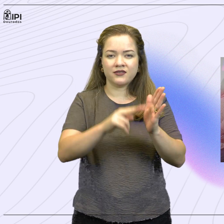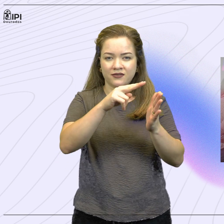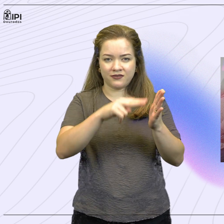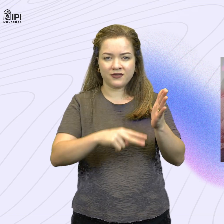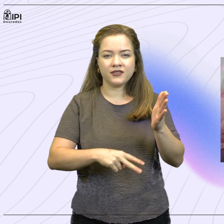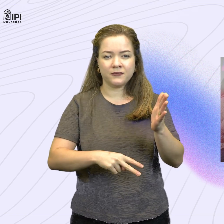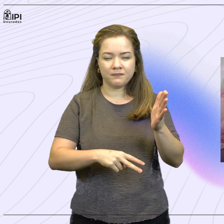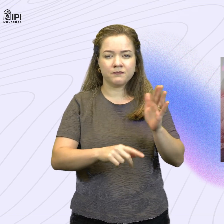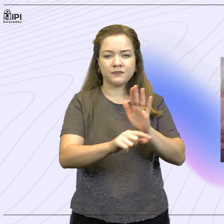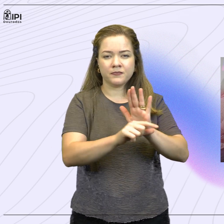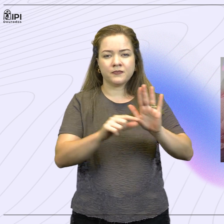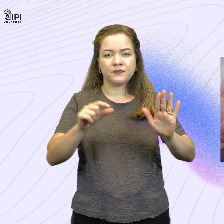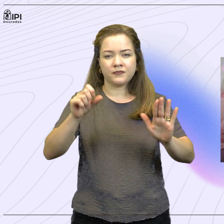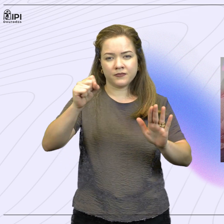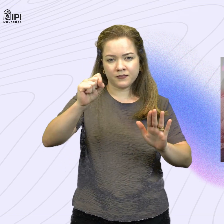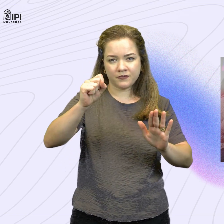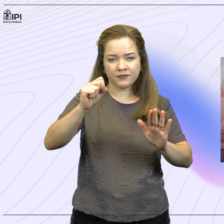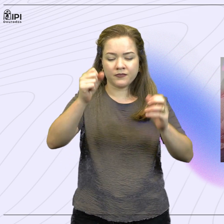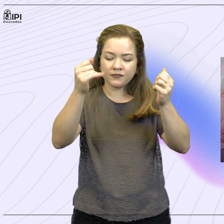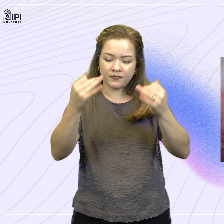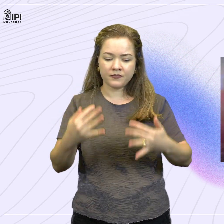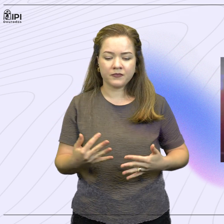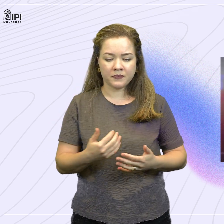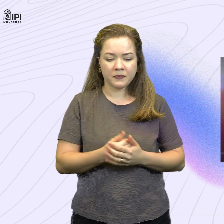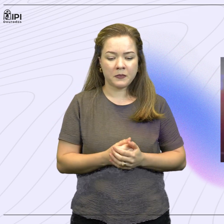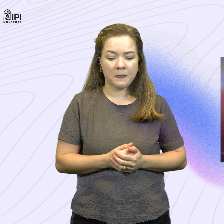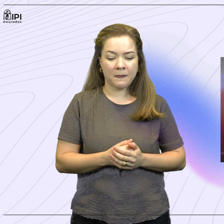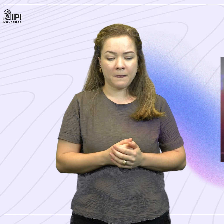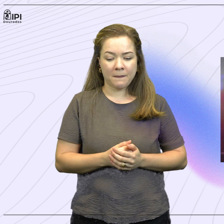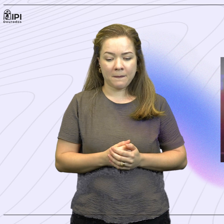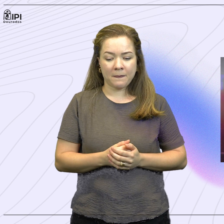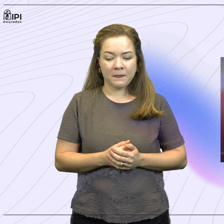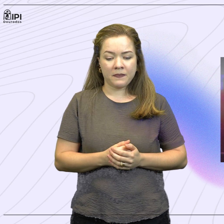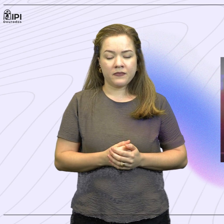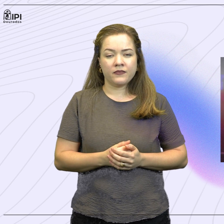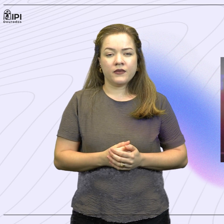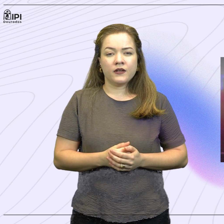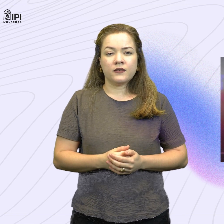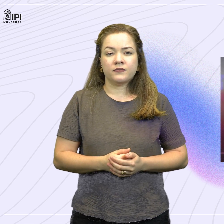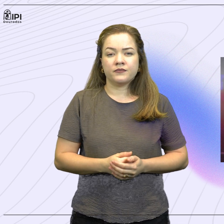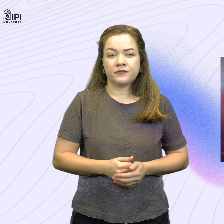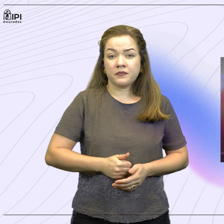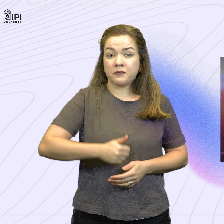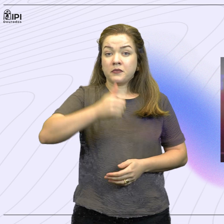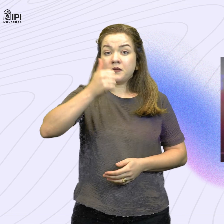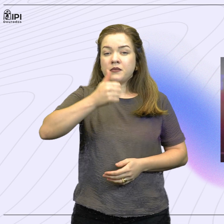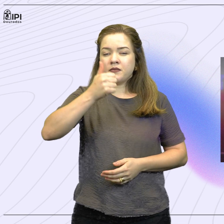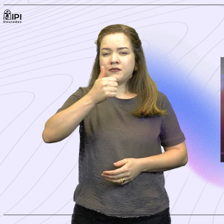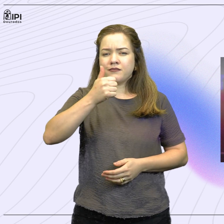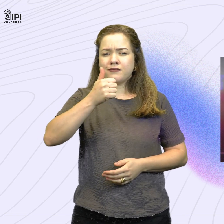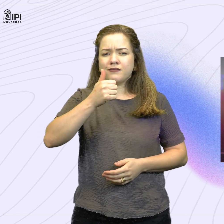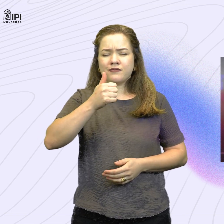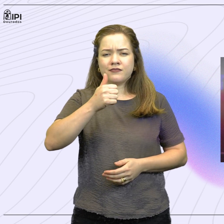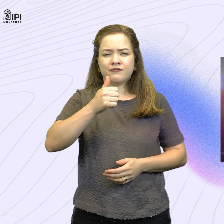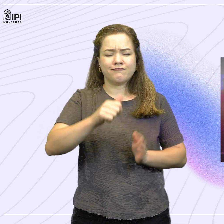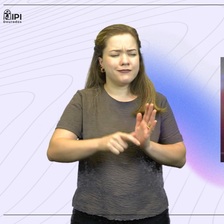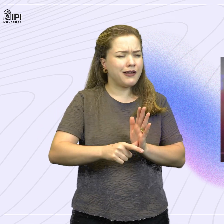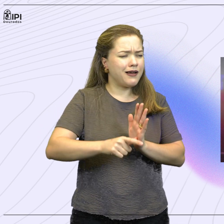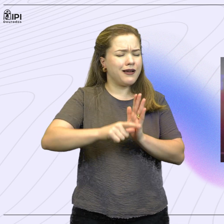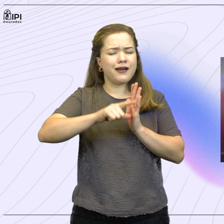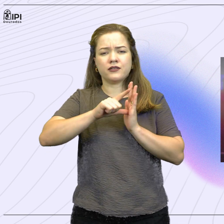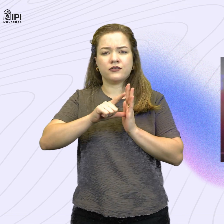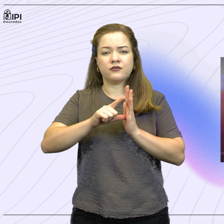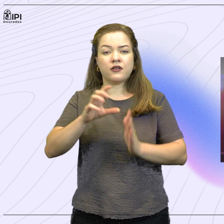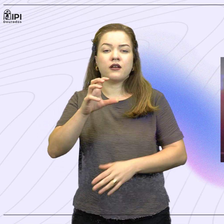no verso 8, ele diz assim: antes de tudo, porém, tenham muito